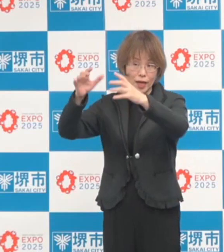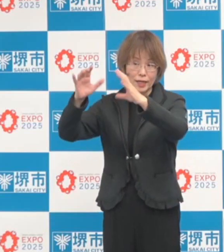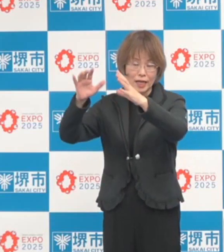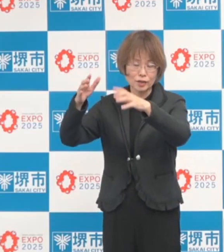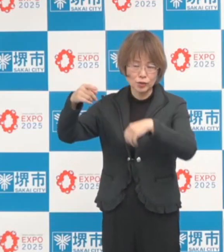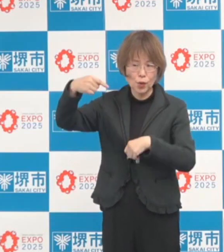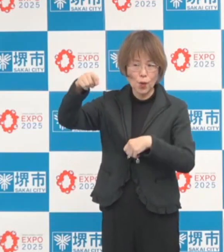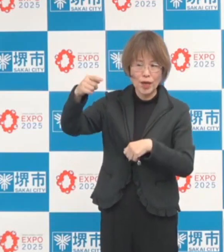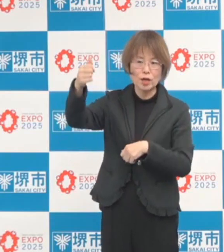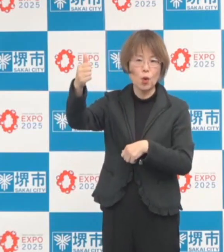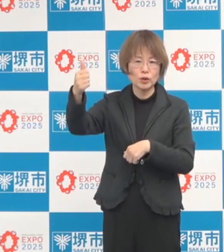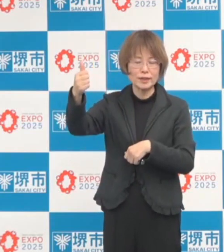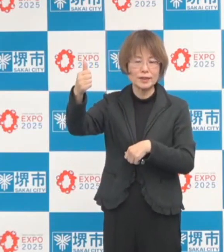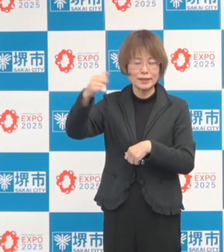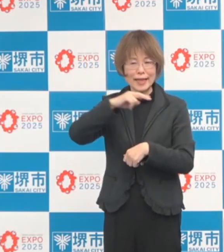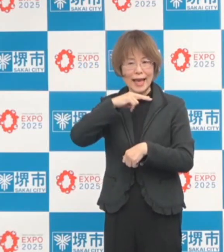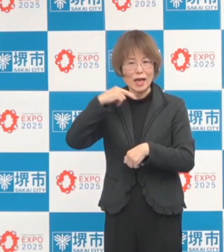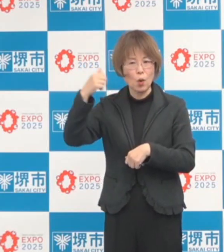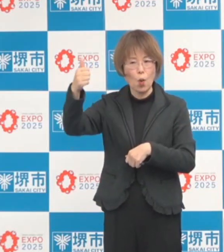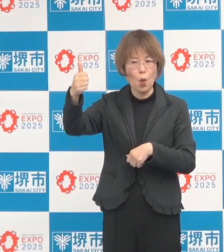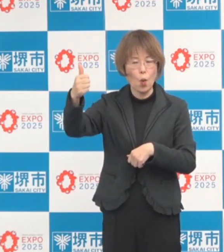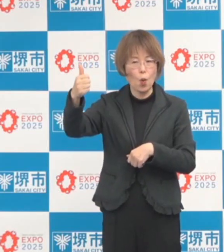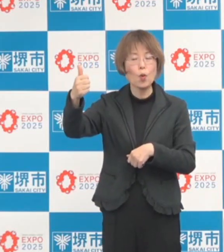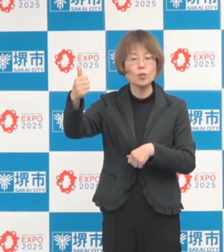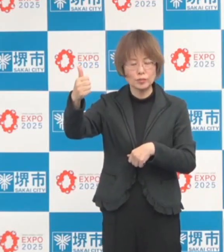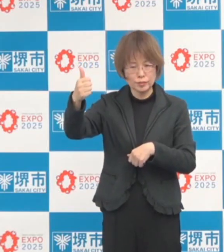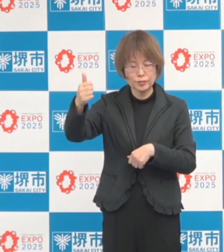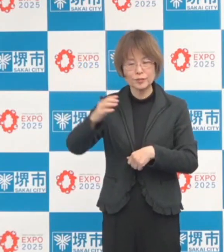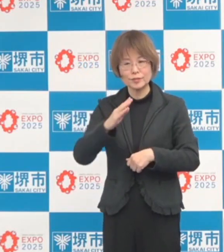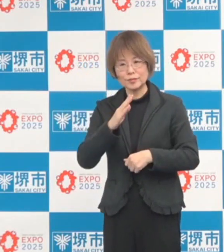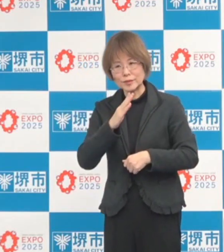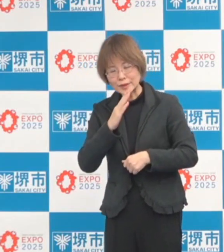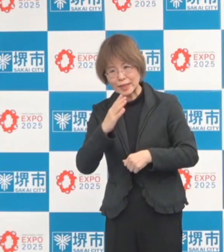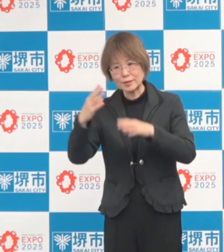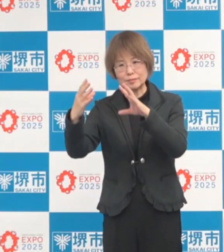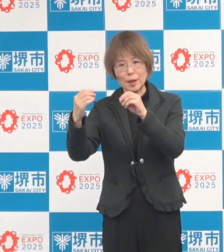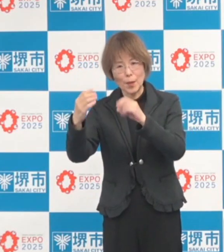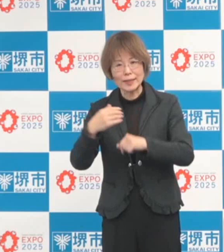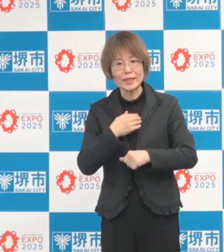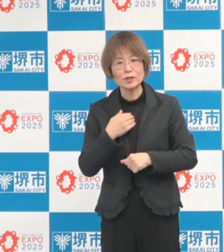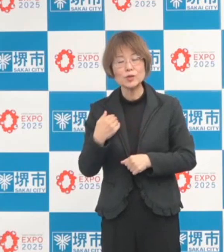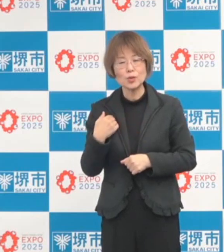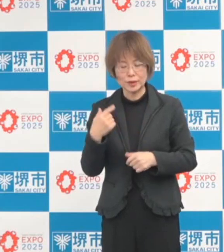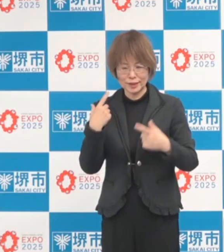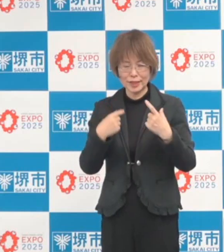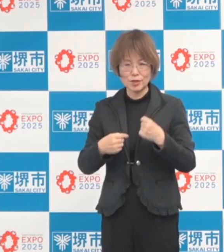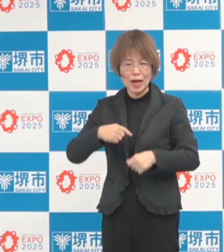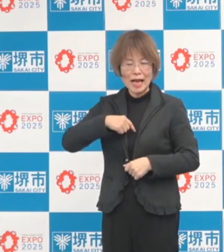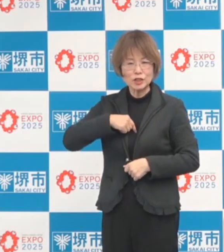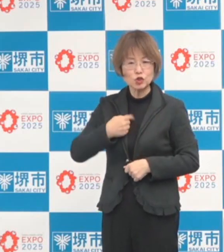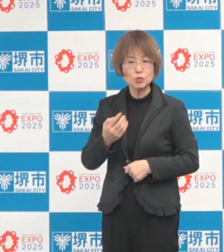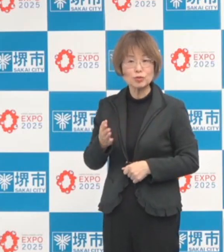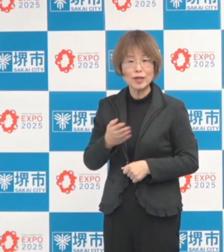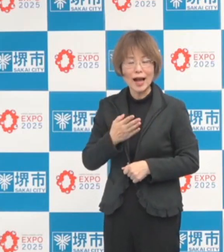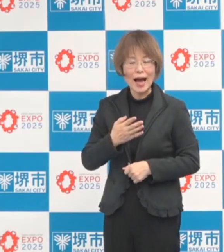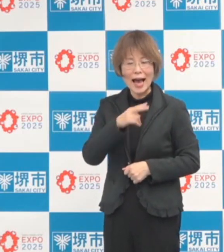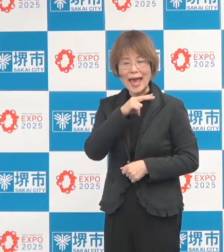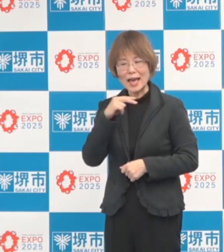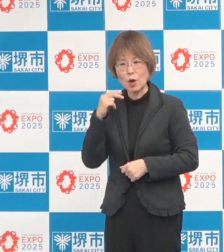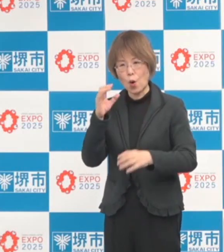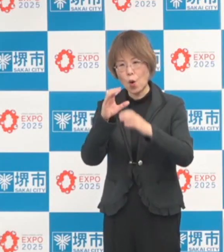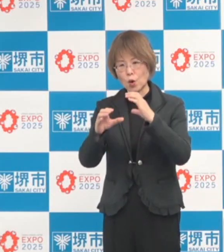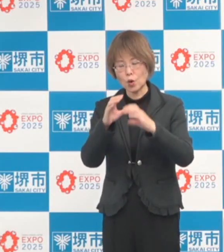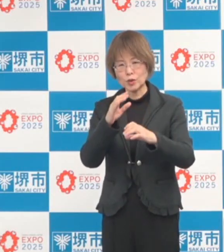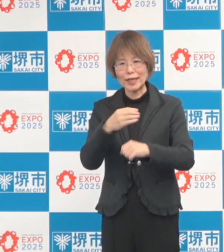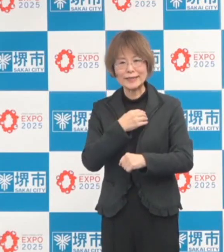話講師とマンツーマンで実践的な英会話を行うことによって、生徒が主体的に英語によるコミュニケー